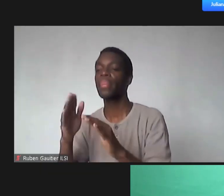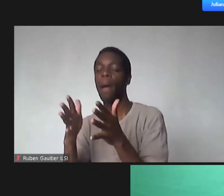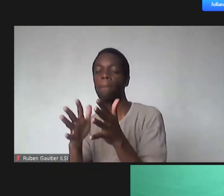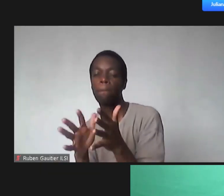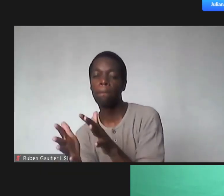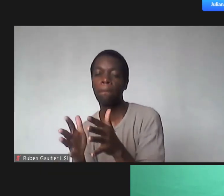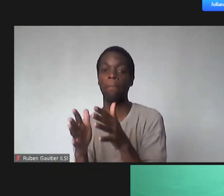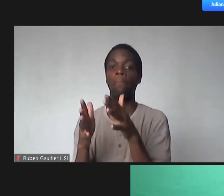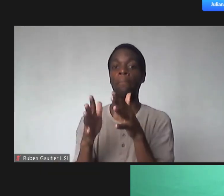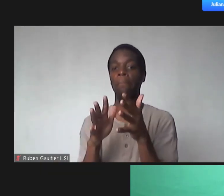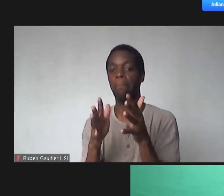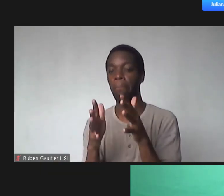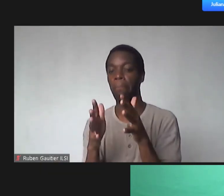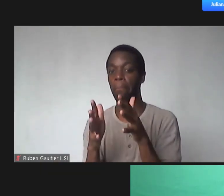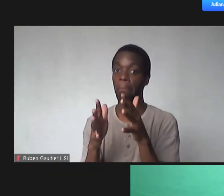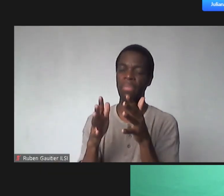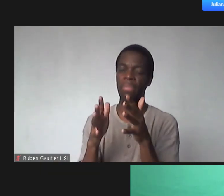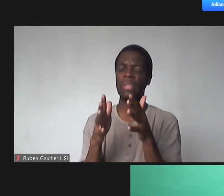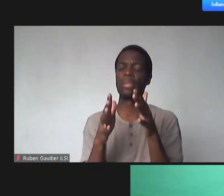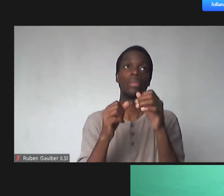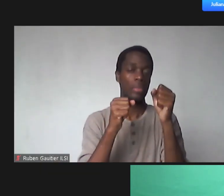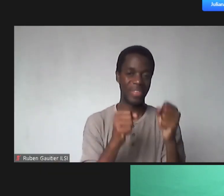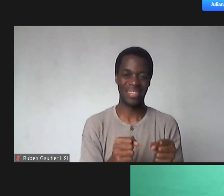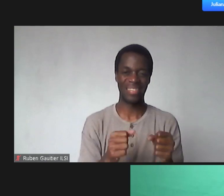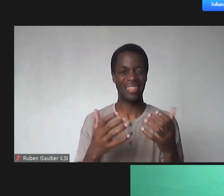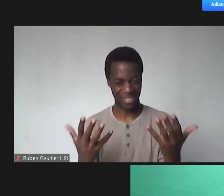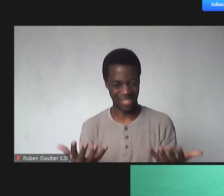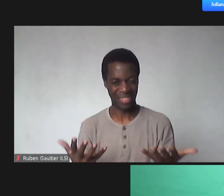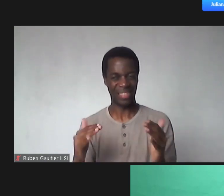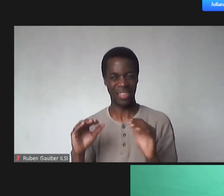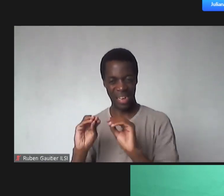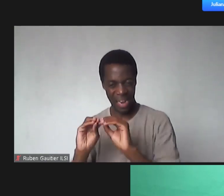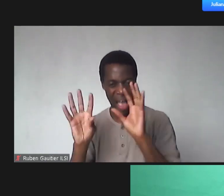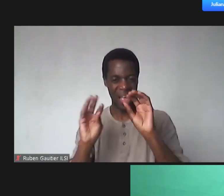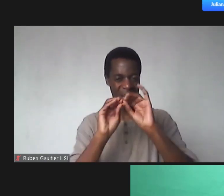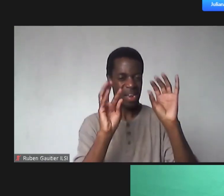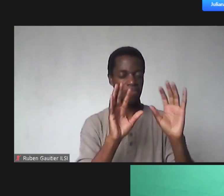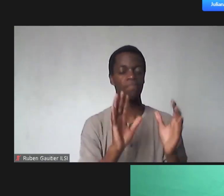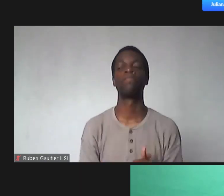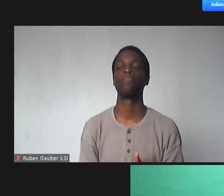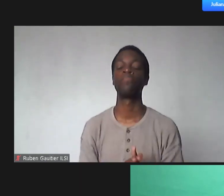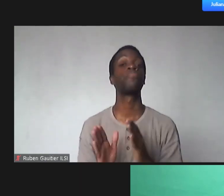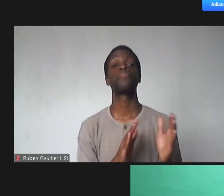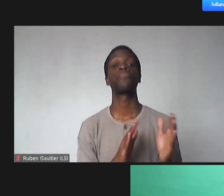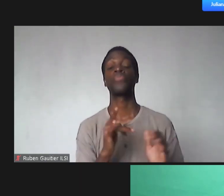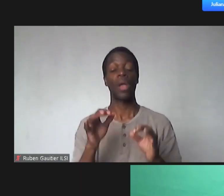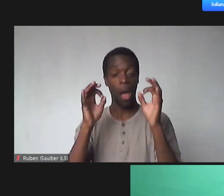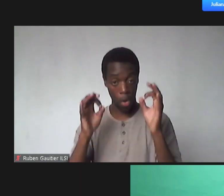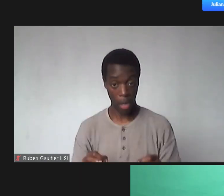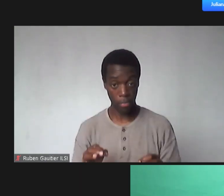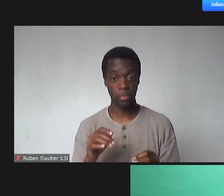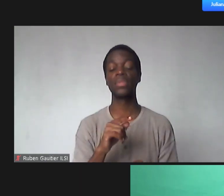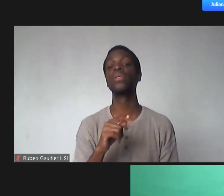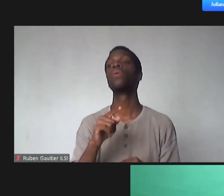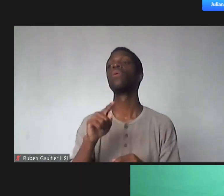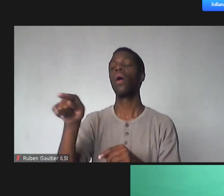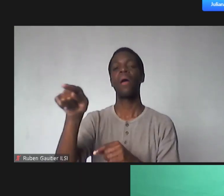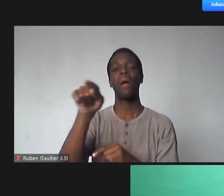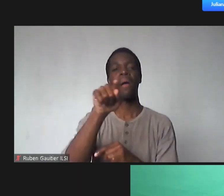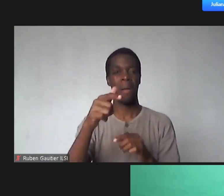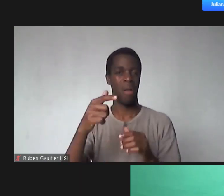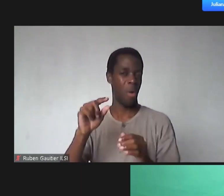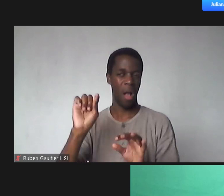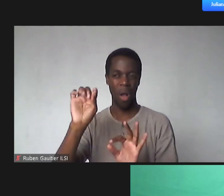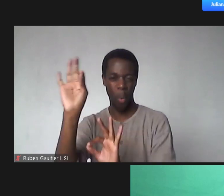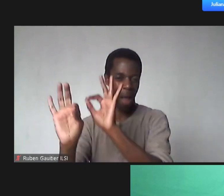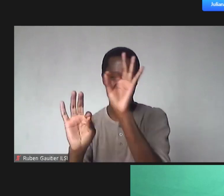otras recomendaciones internacionales. El bloque de preguntas debe formular a nivel de personas, no domicilio, lo que hablaba antes, tiene que